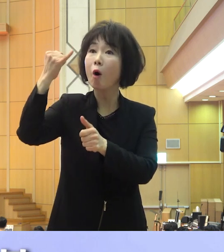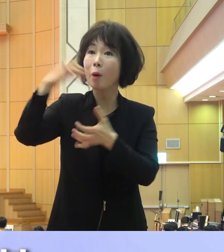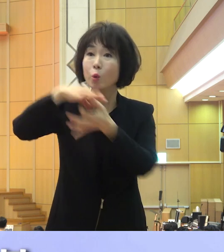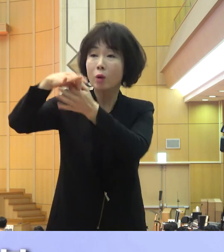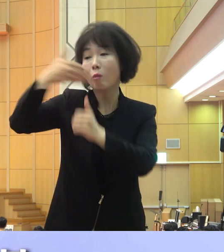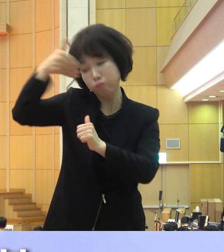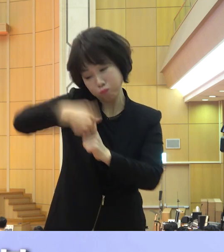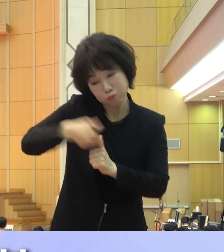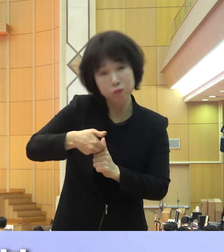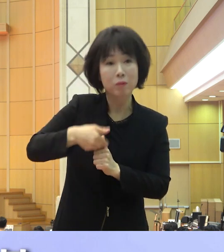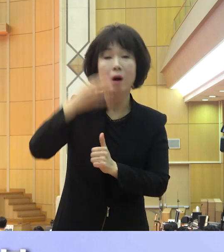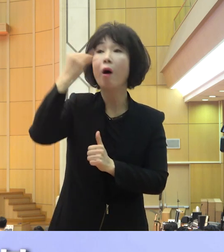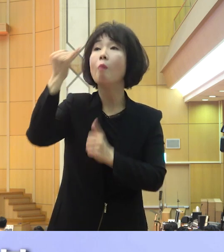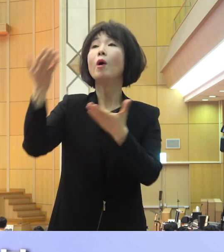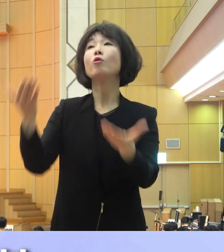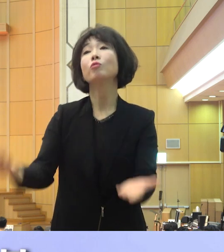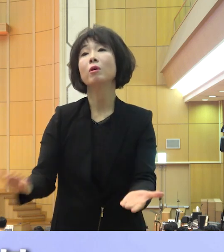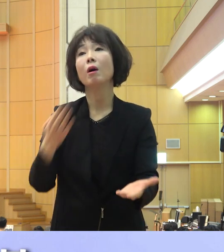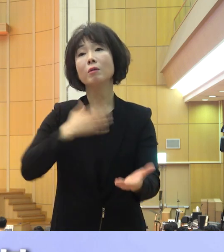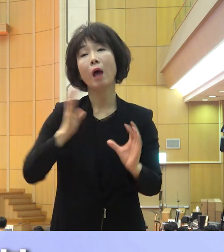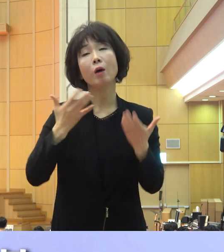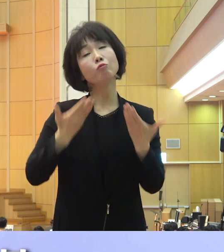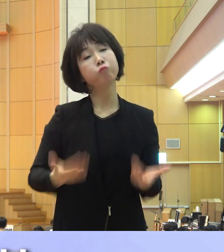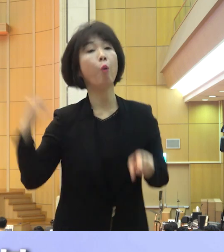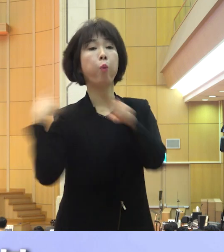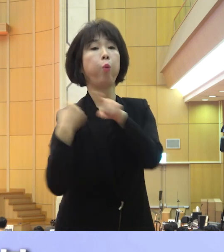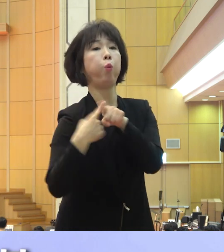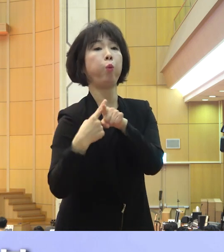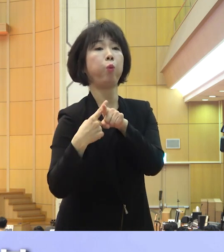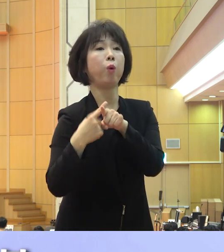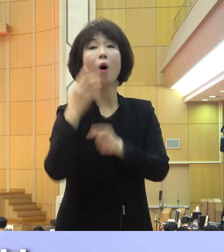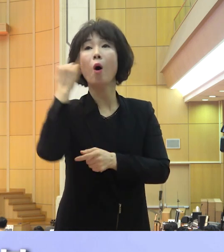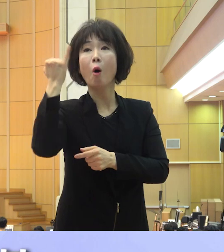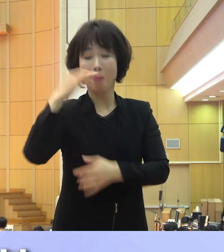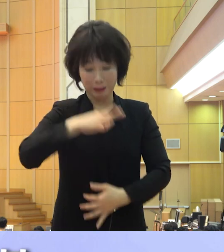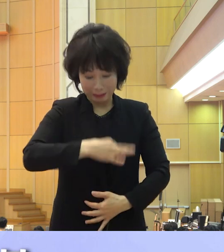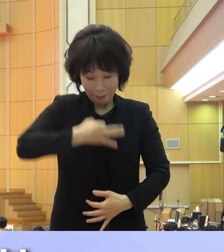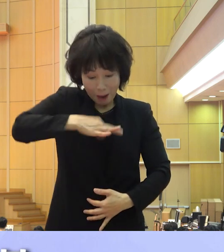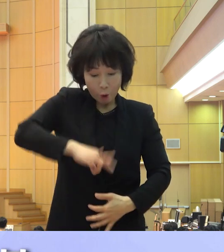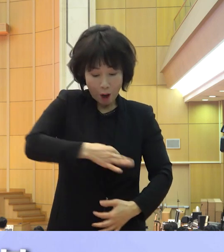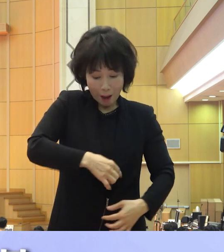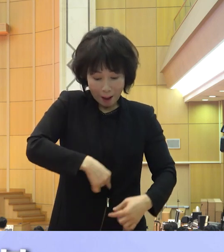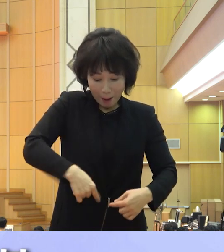어머니가 쉬면은 아이도 쉬는 것입니다. 그냥 배꼽줄 하나 가지고